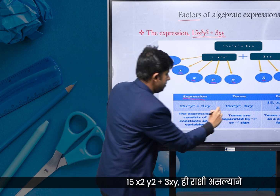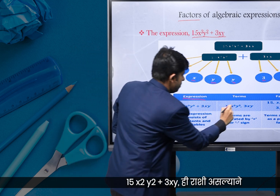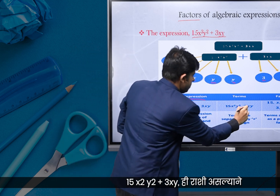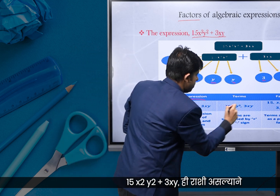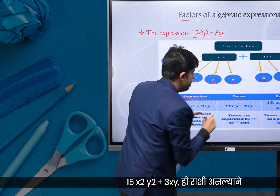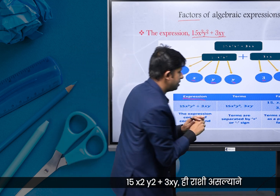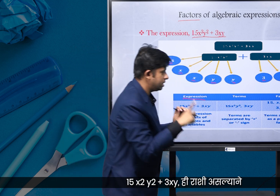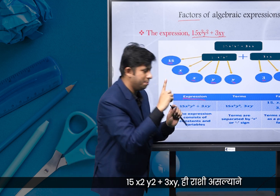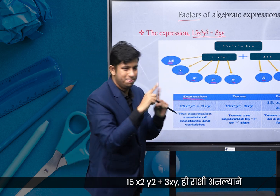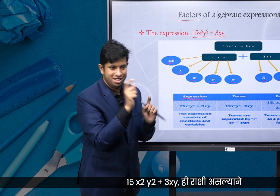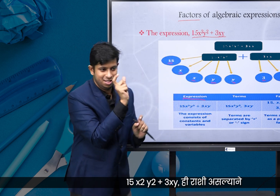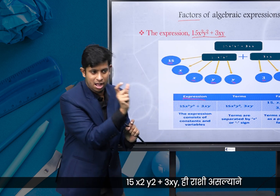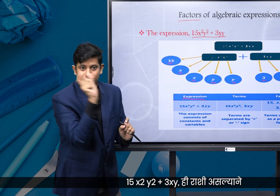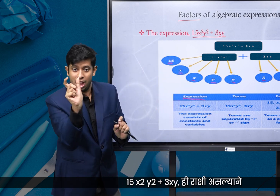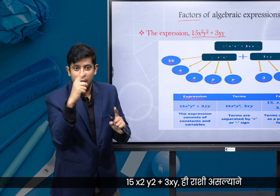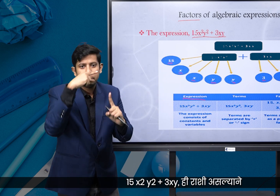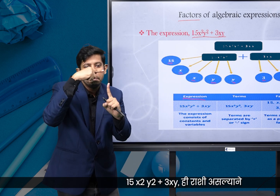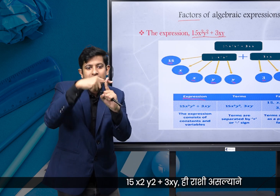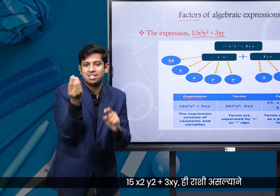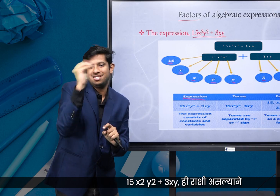पंधरा 3 ही राशी असल्याने